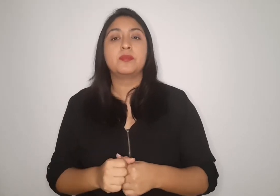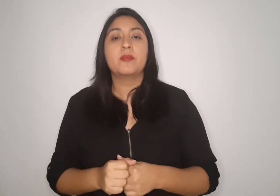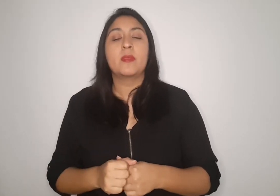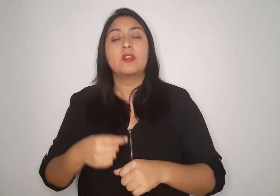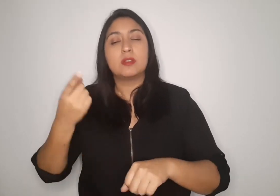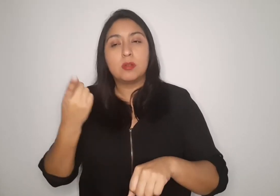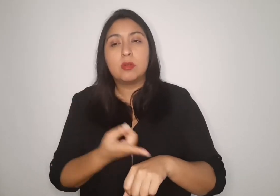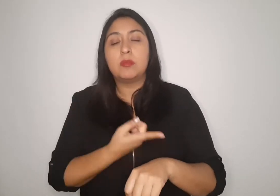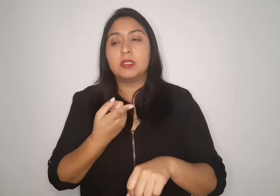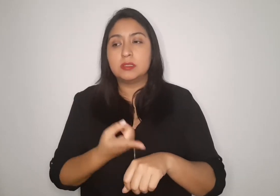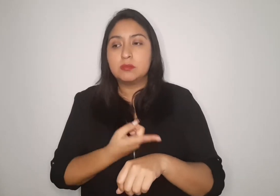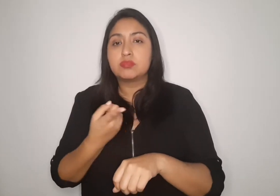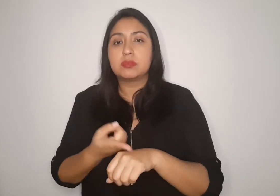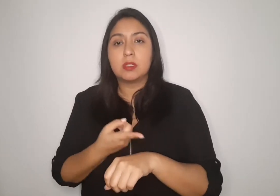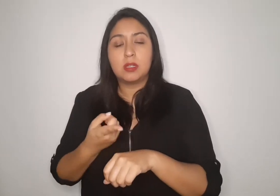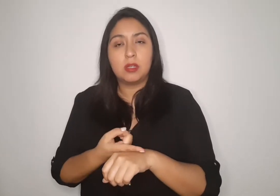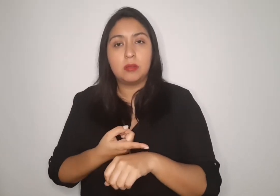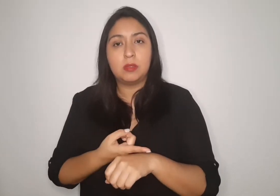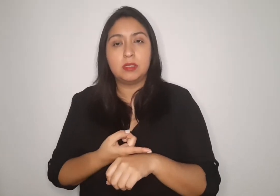¿ya? Esto es algo más.